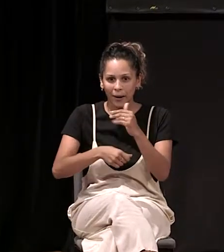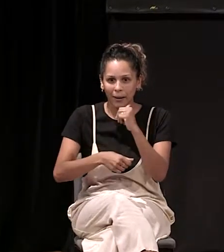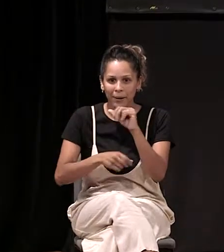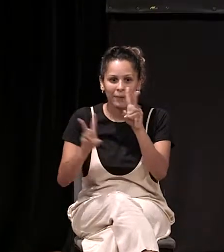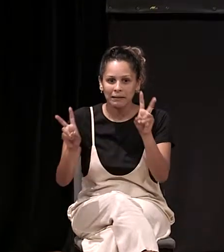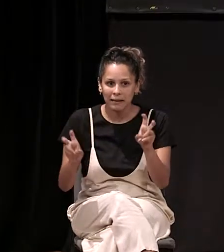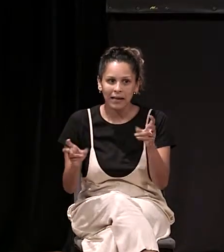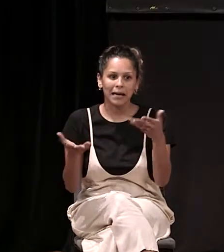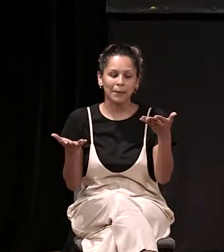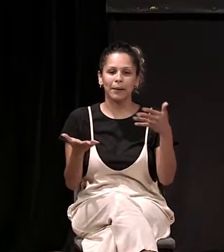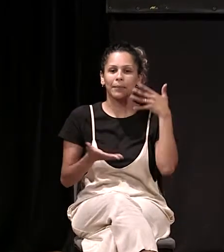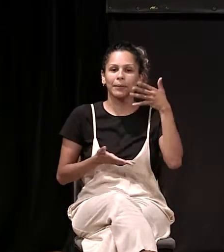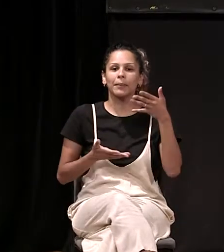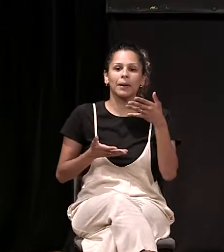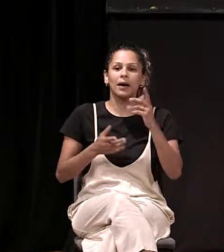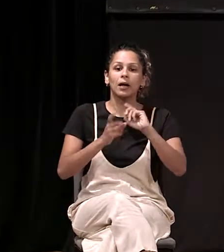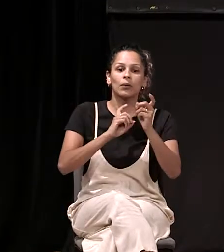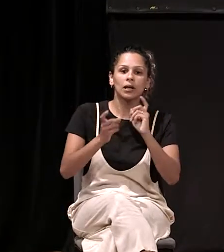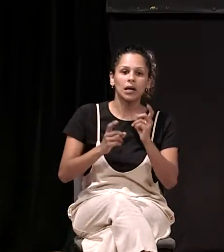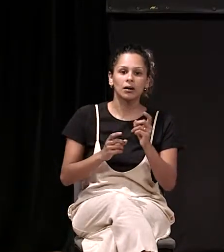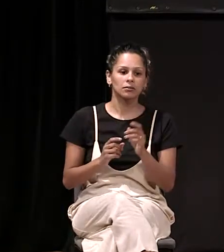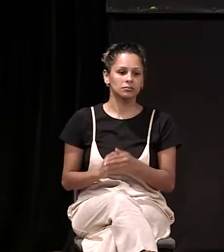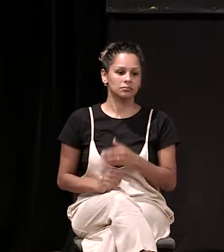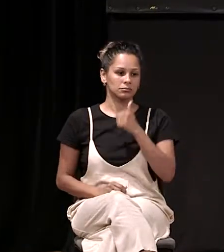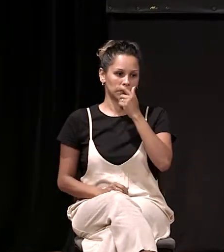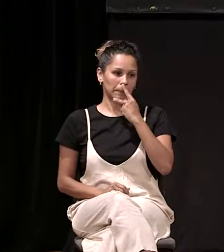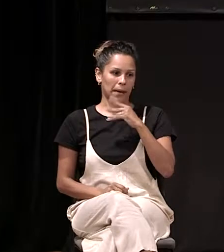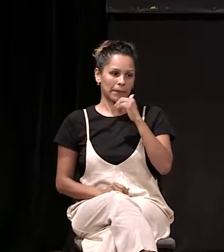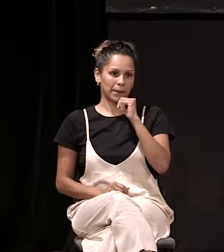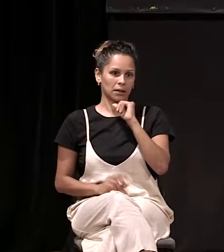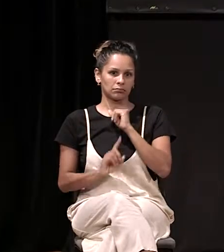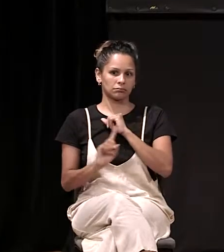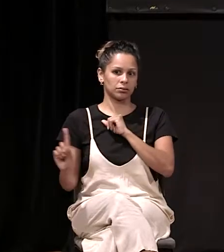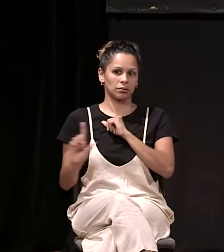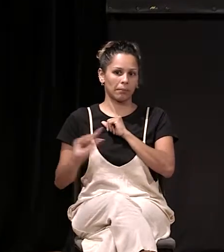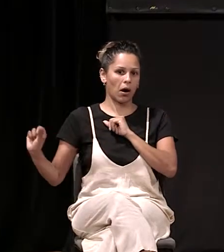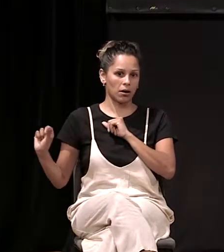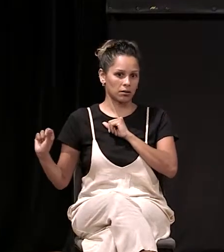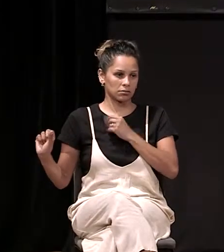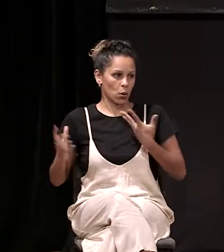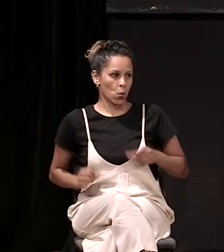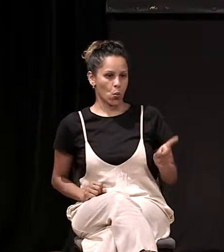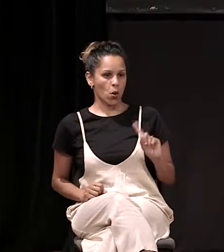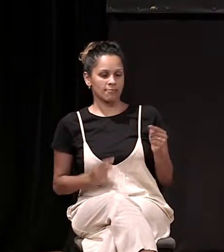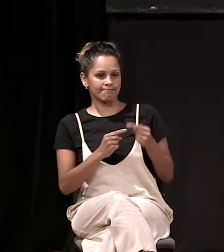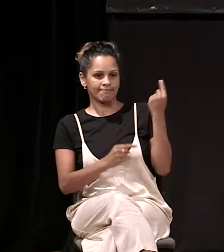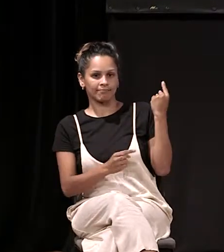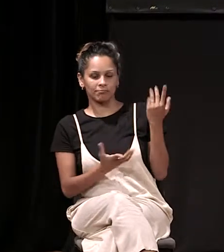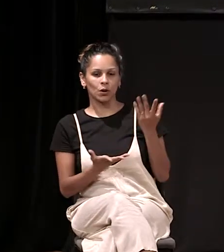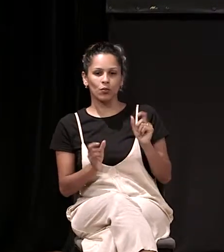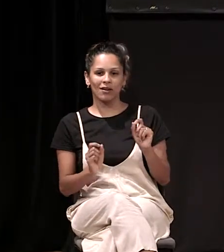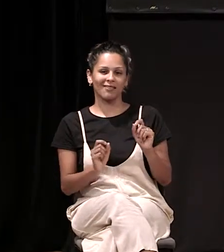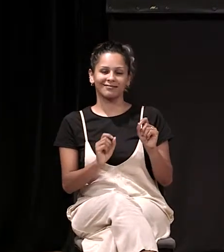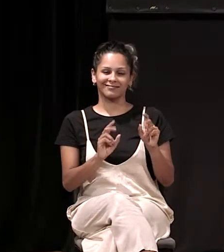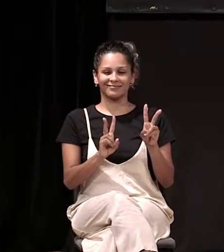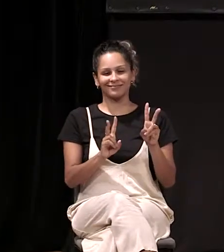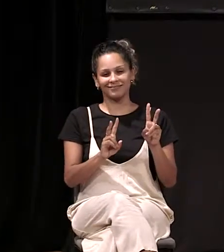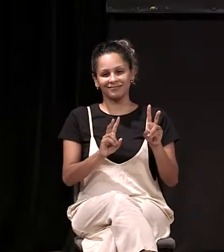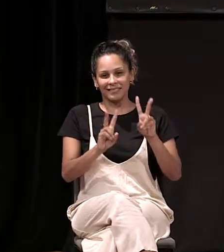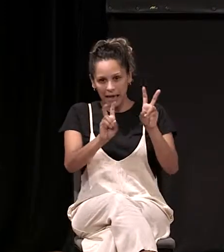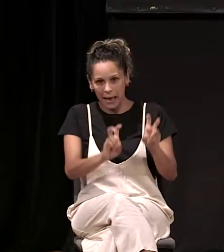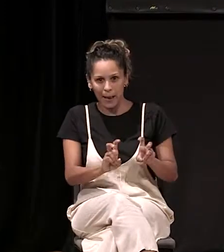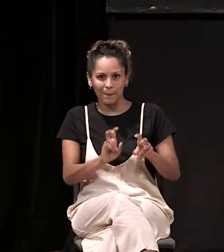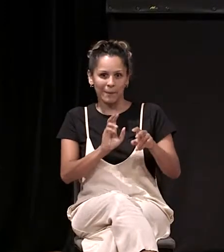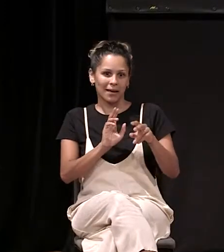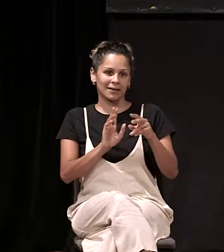nossa falta de formação. Eu não tive educação sexual na licenciatura, eu acho que nós deveríamos ter ensino de educação sexual para licenciandos, e a gente não tem